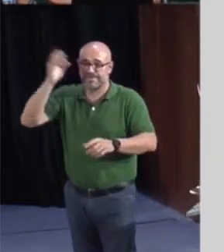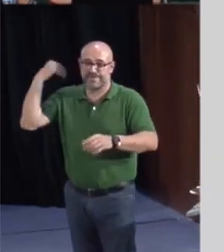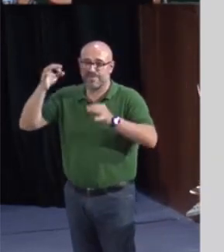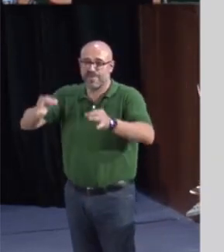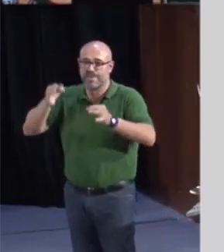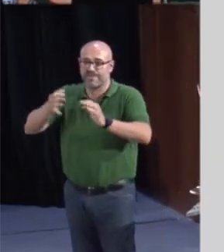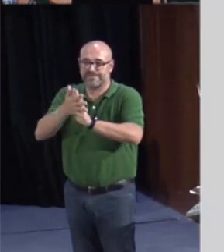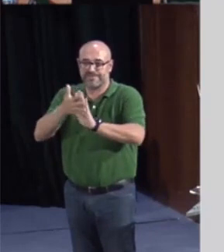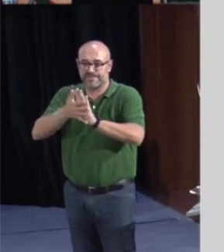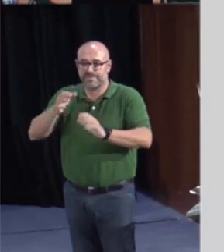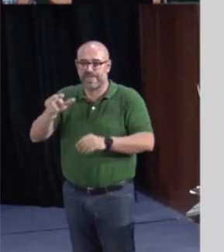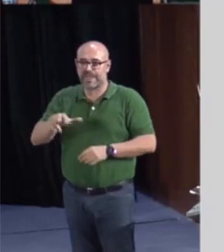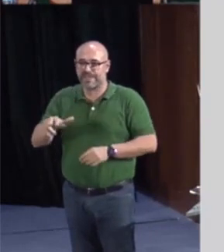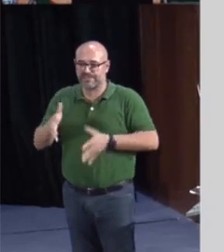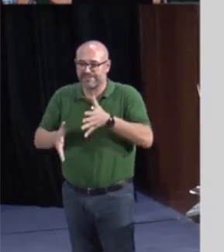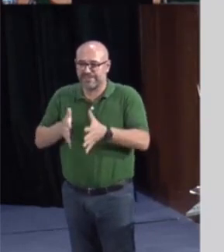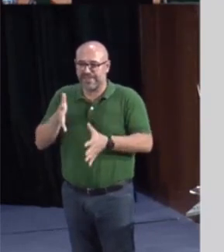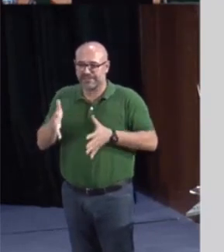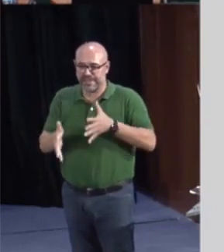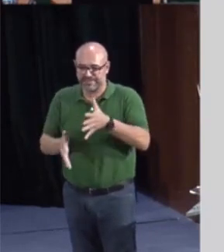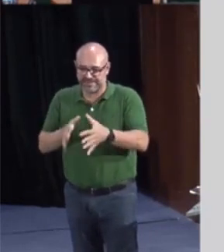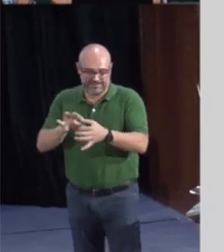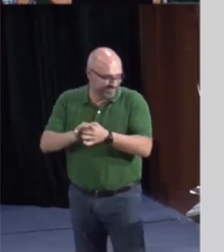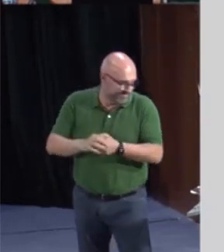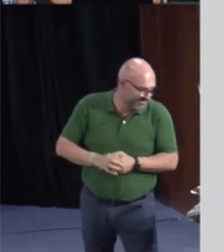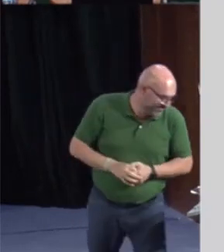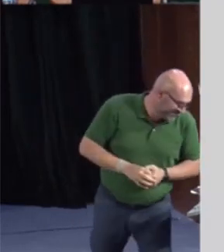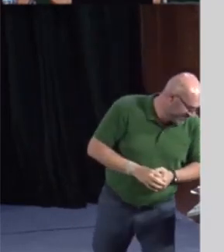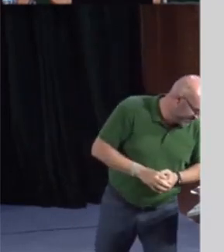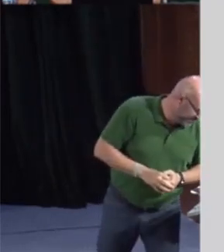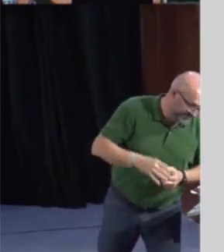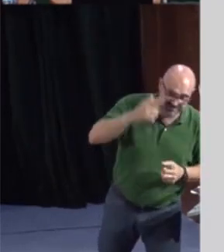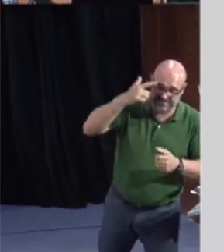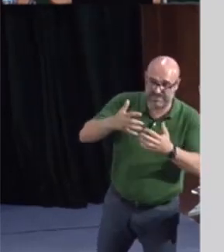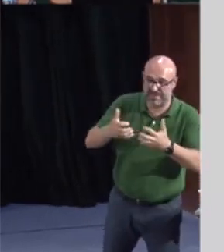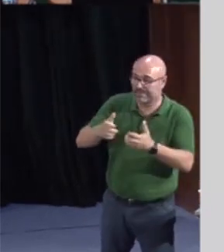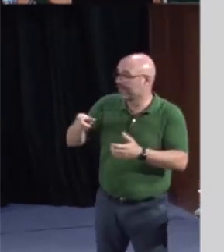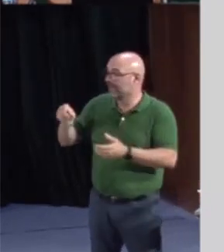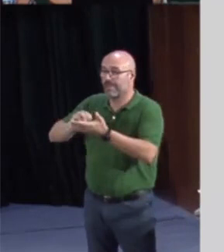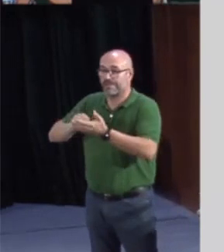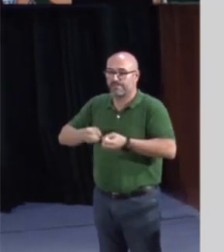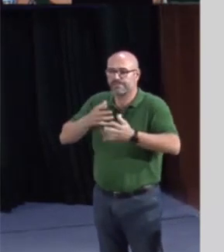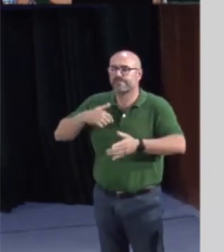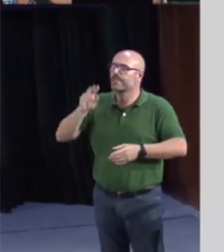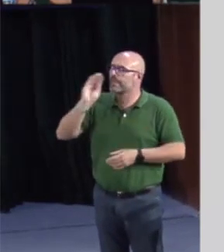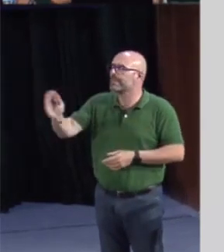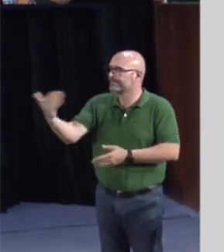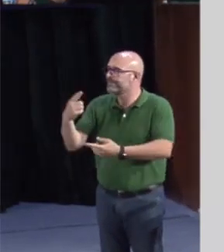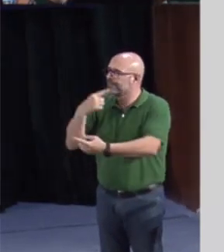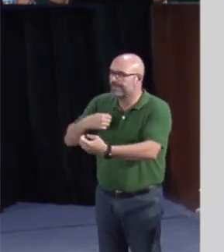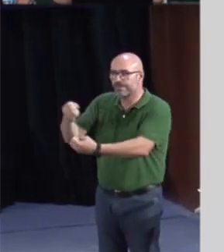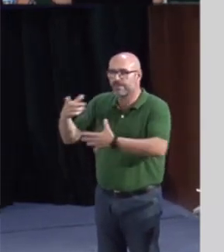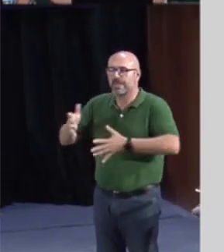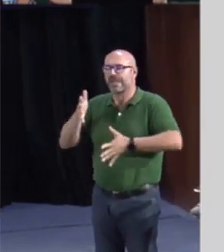que llevamos en los cursos de lengua de signos, casi siempre la evaluación al final se les pasaba al alumnado un